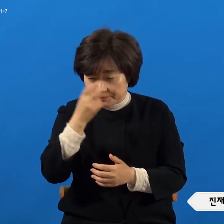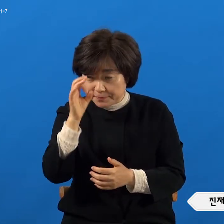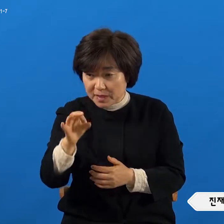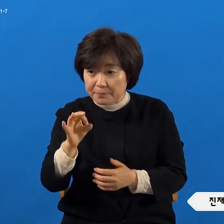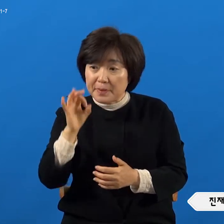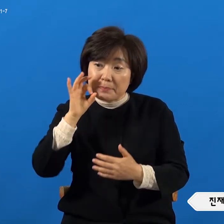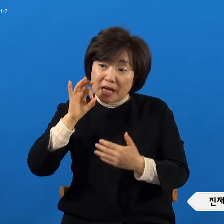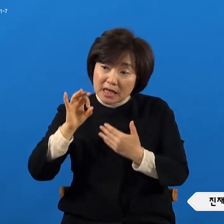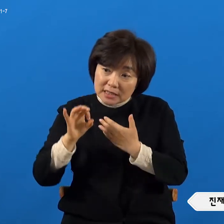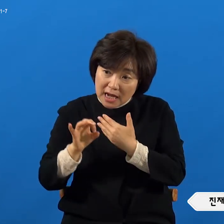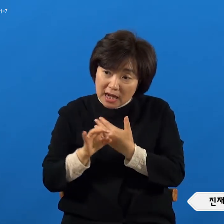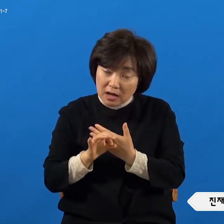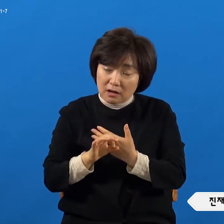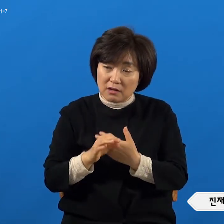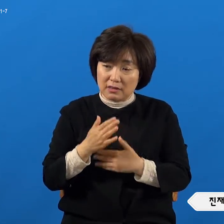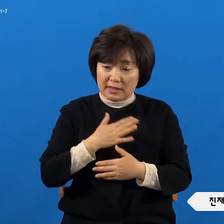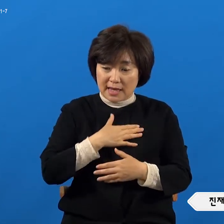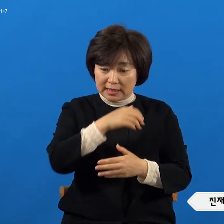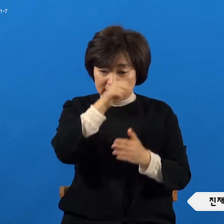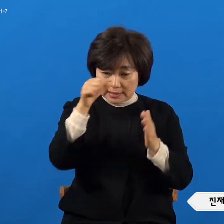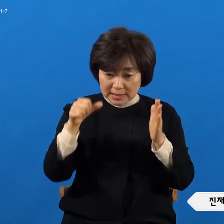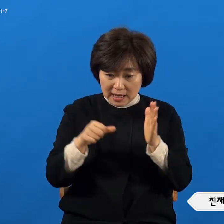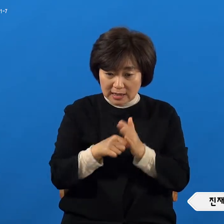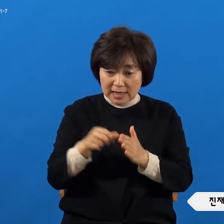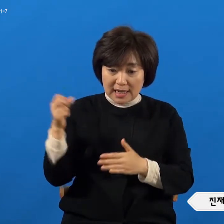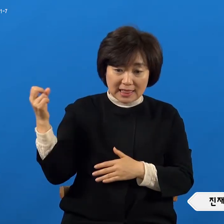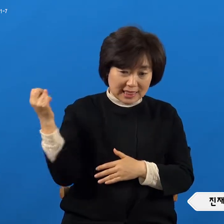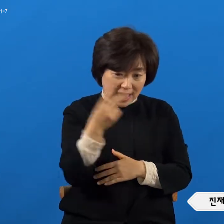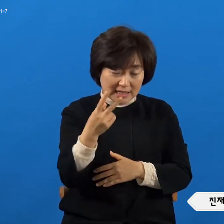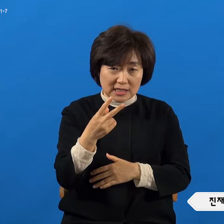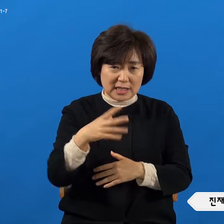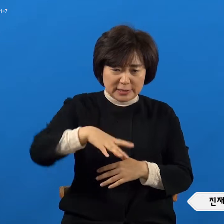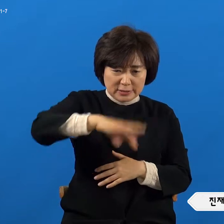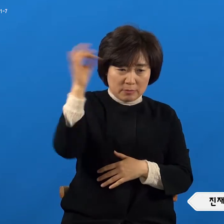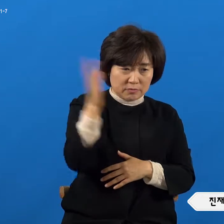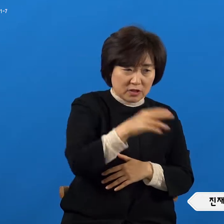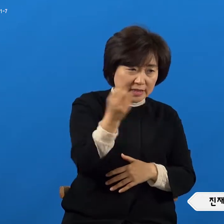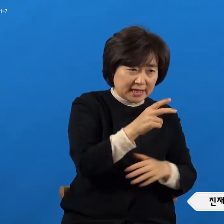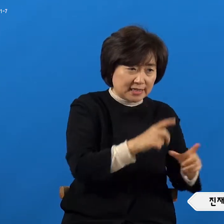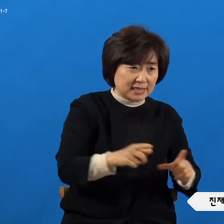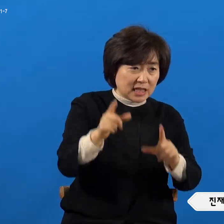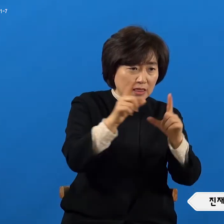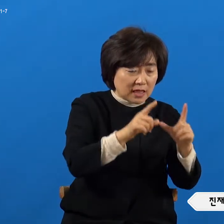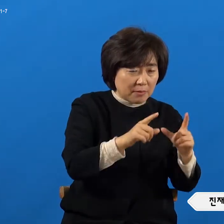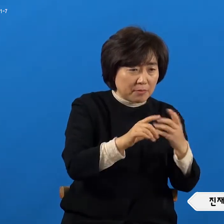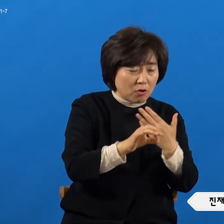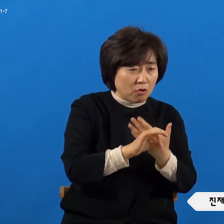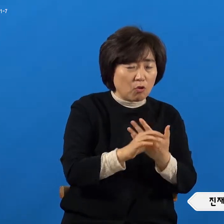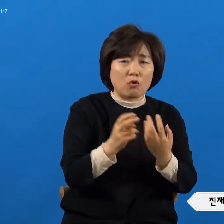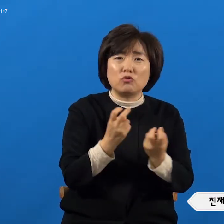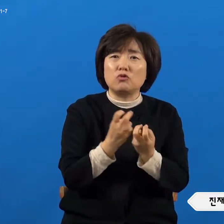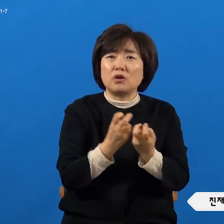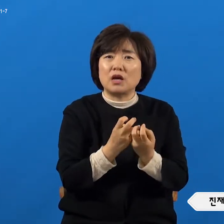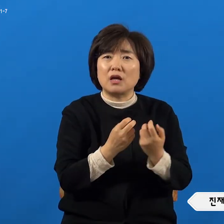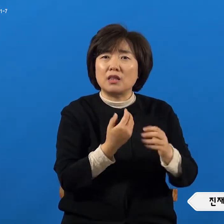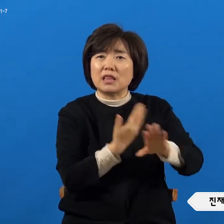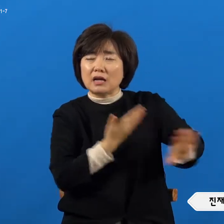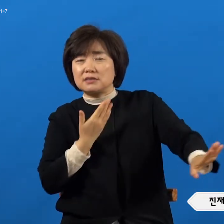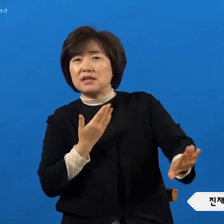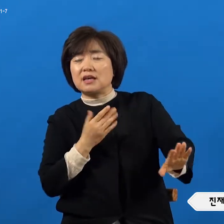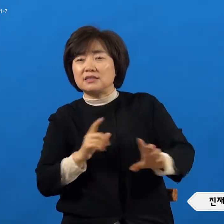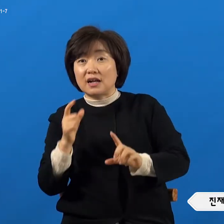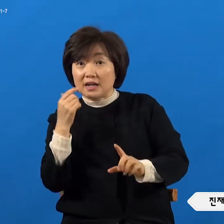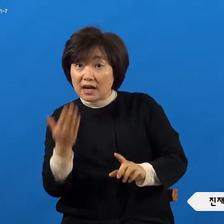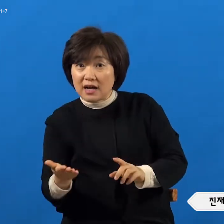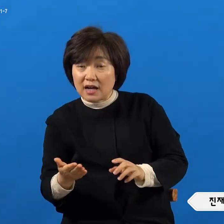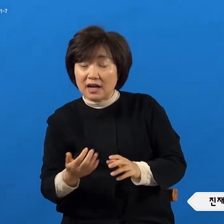당신이 자기의 인생을 다시 산다면 어떻게 다르게 살겠습니까? 그때